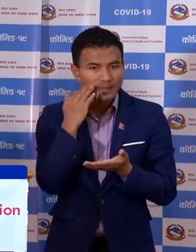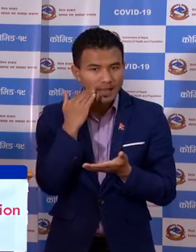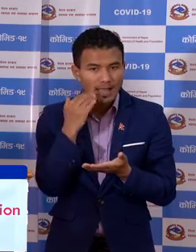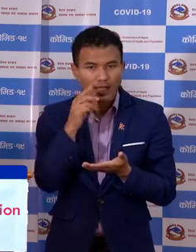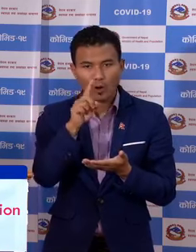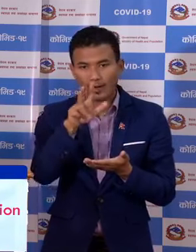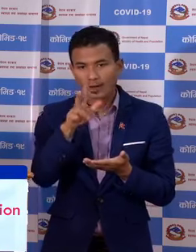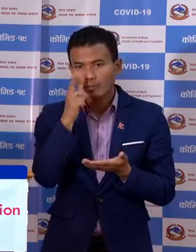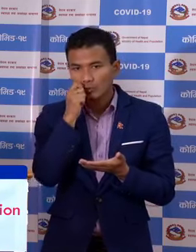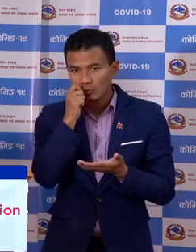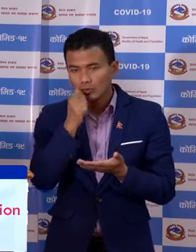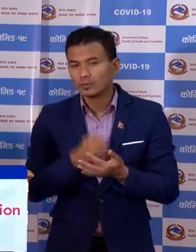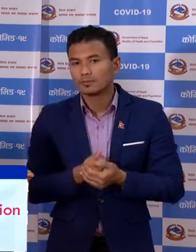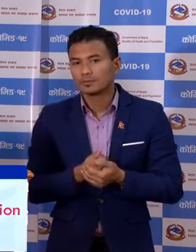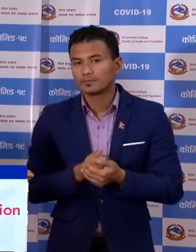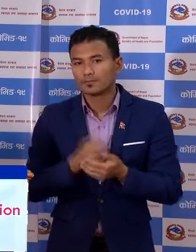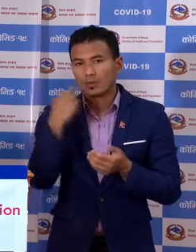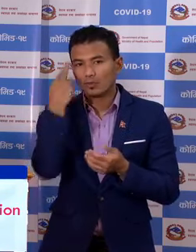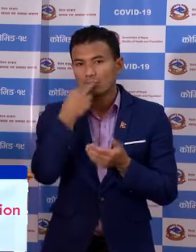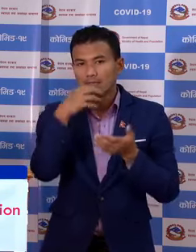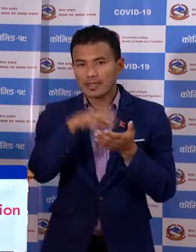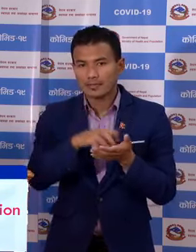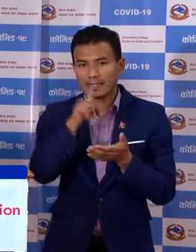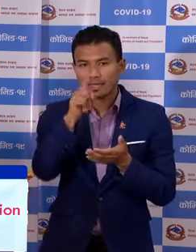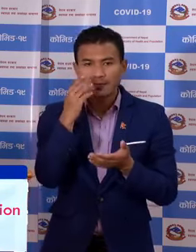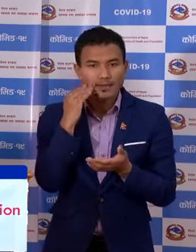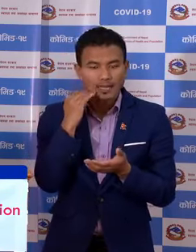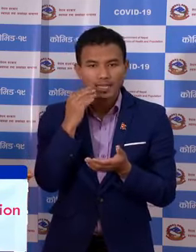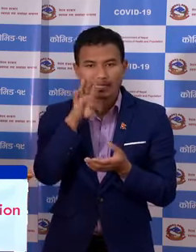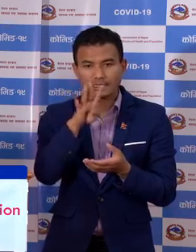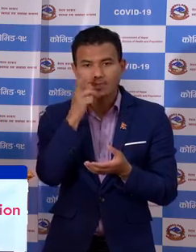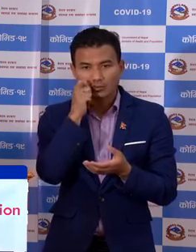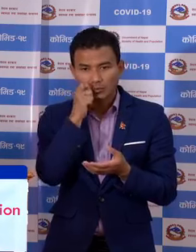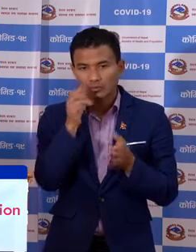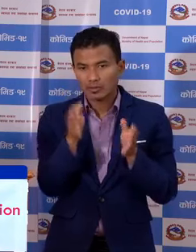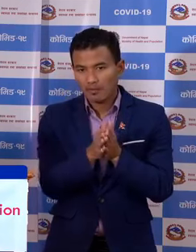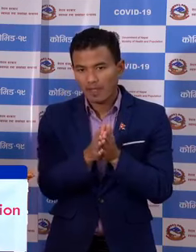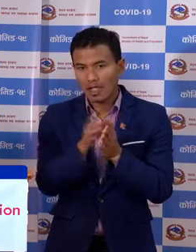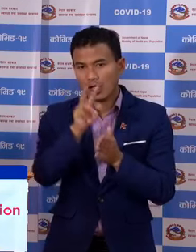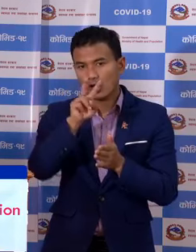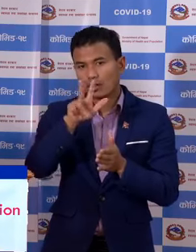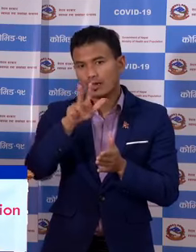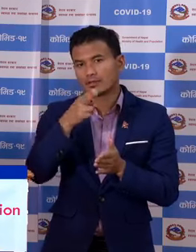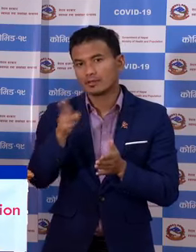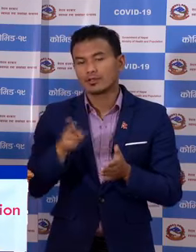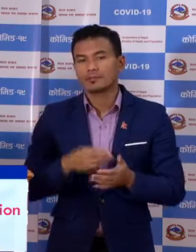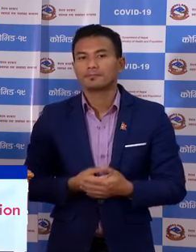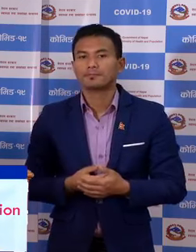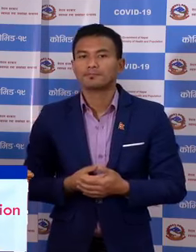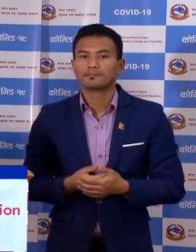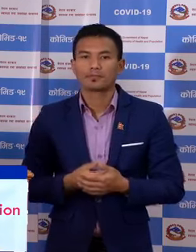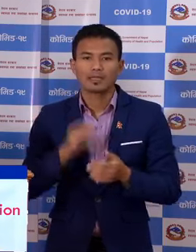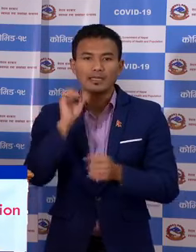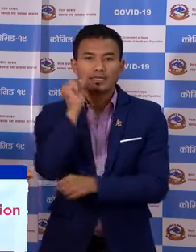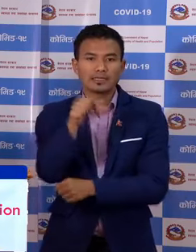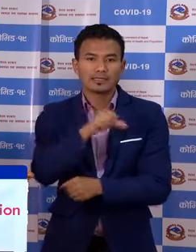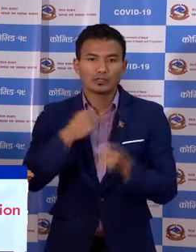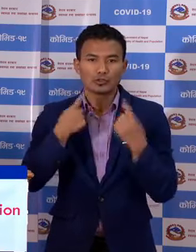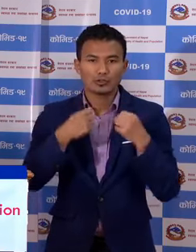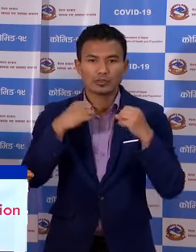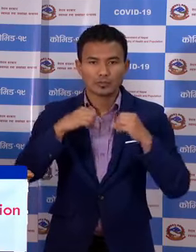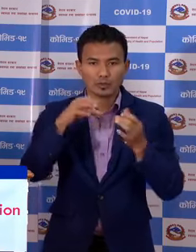महिला 18 पुरुष, रूपंदेही में एक महिला र चार पुरुष गरी जम्मा 28 जना। राष्ट्रीय